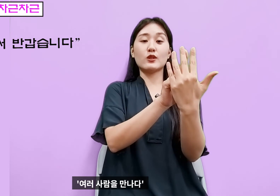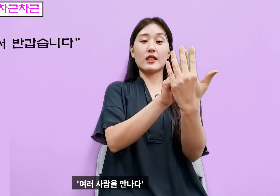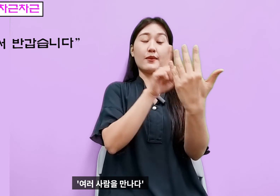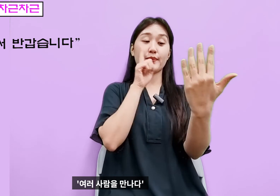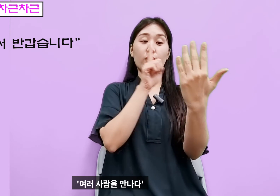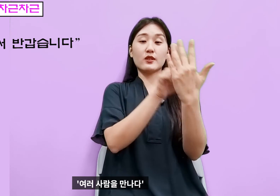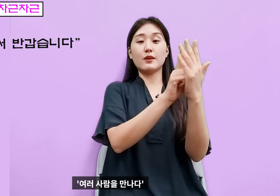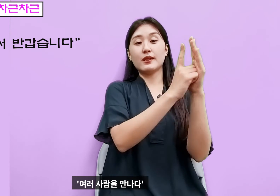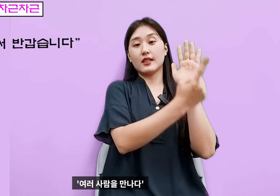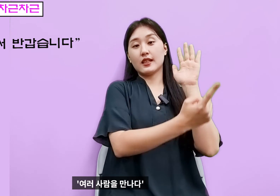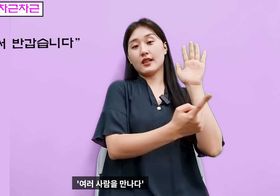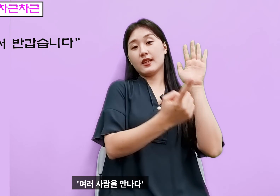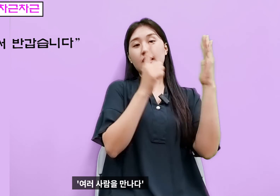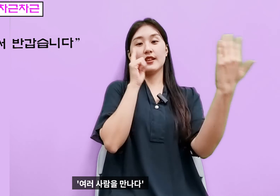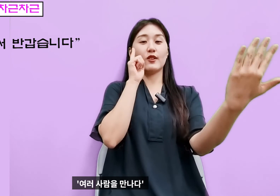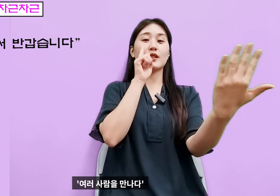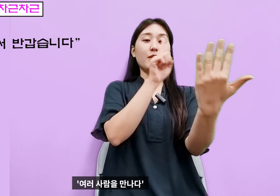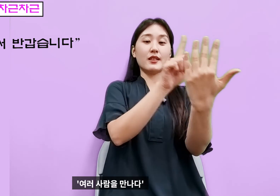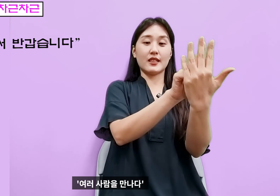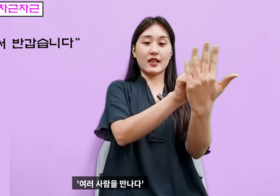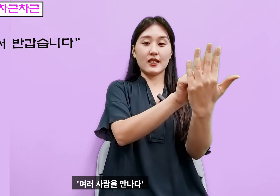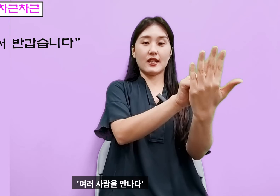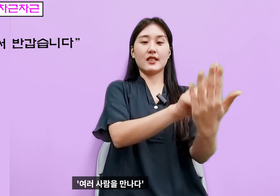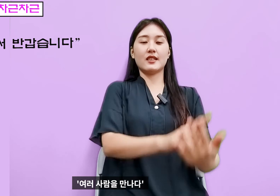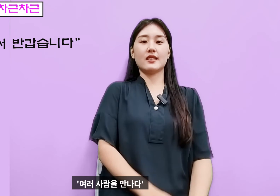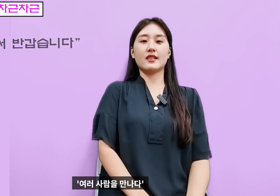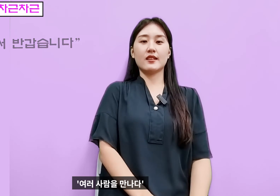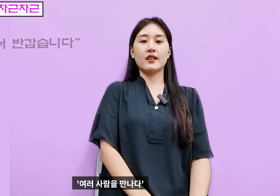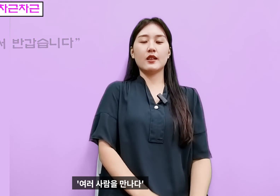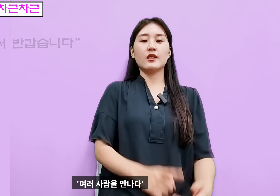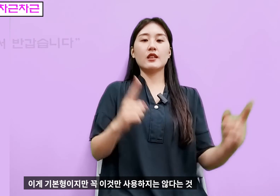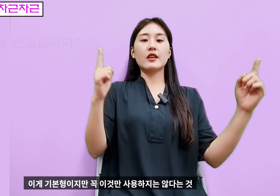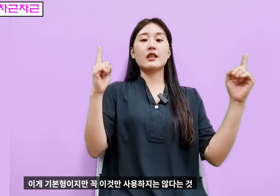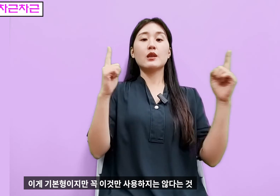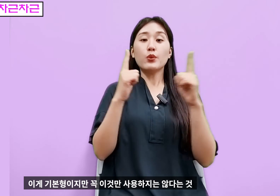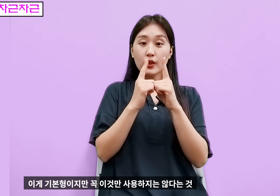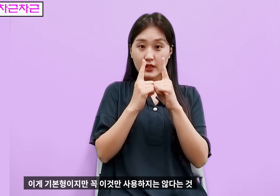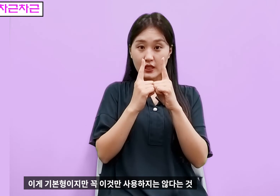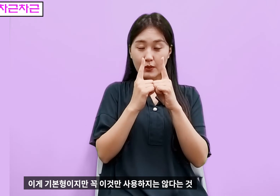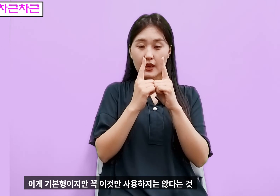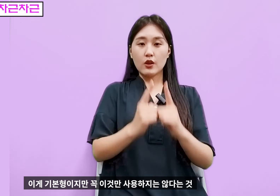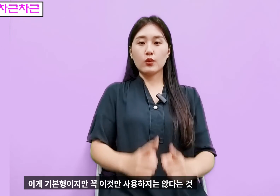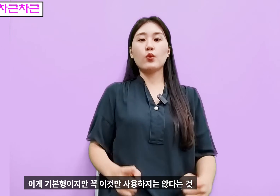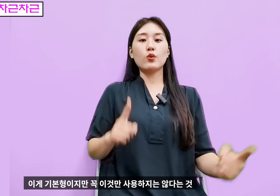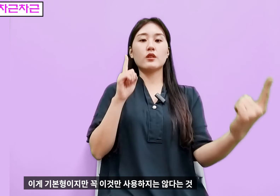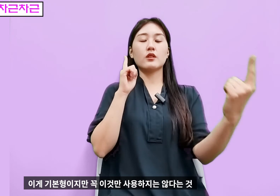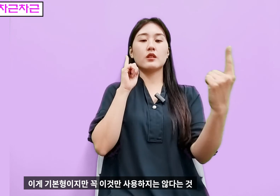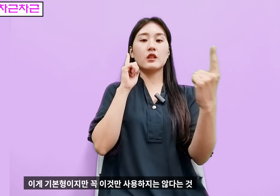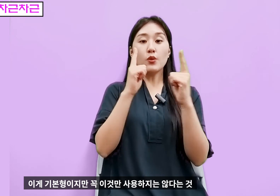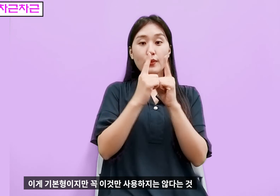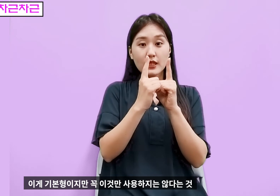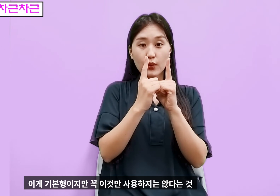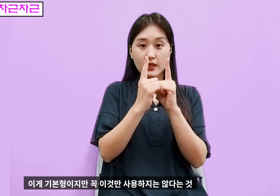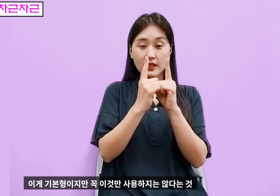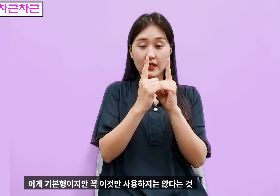사람. 여러 사람 만나다. 여러 사람 만나다. 이게 기본형이지만 꼭 이것만 사용하진 않다는